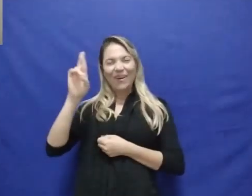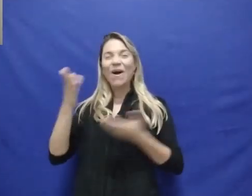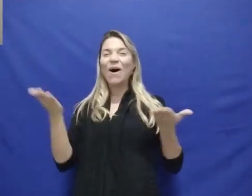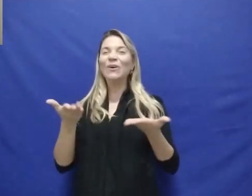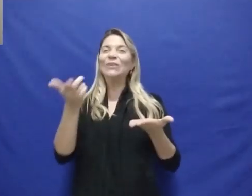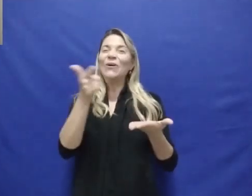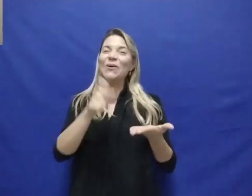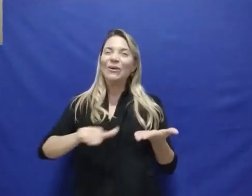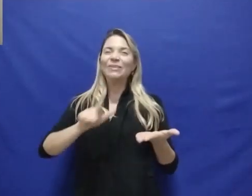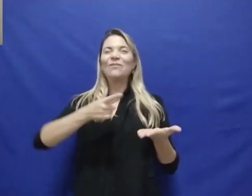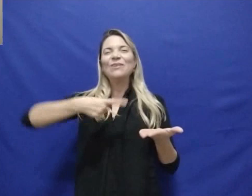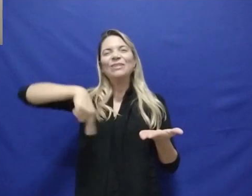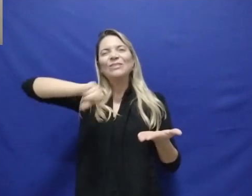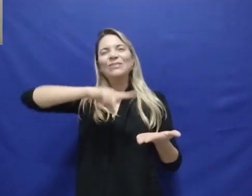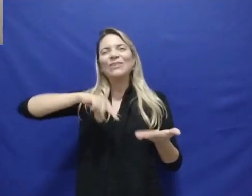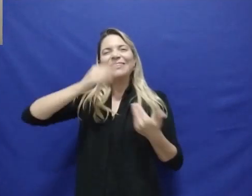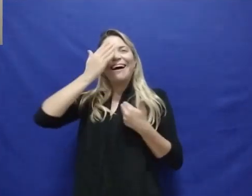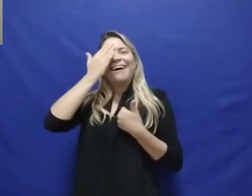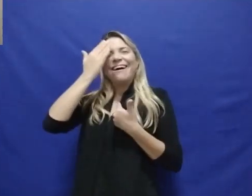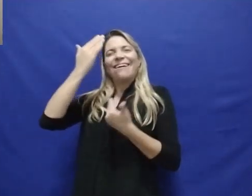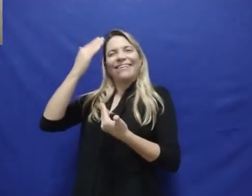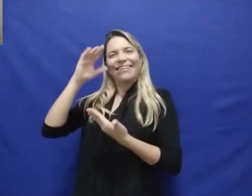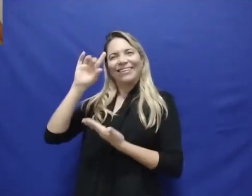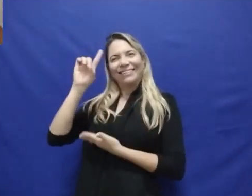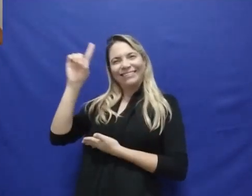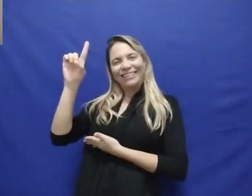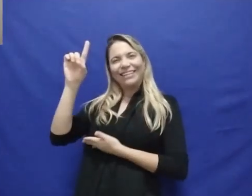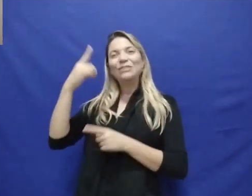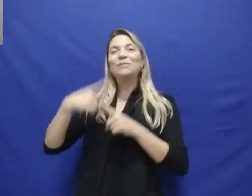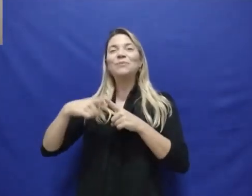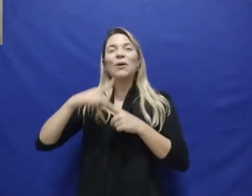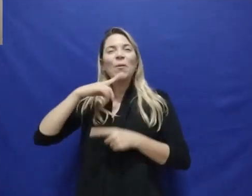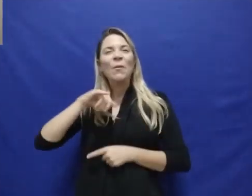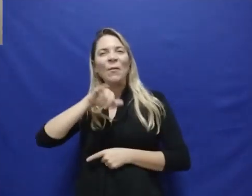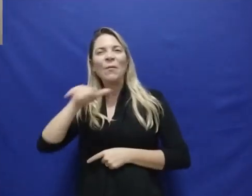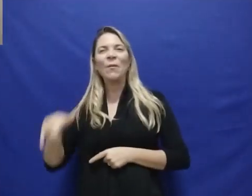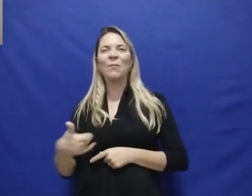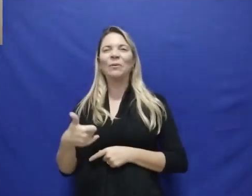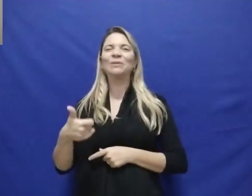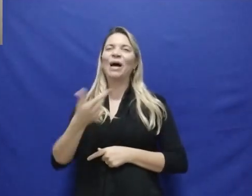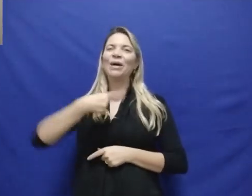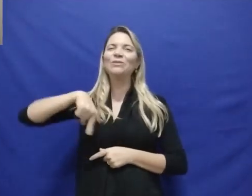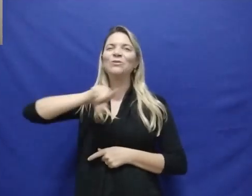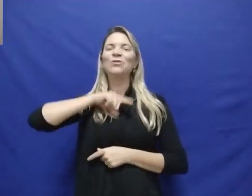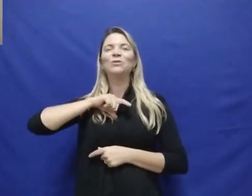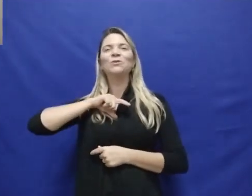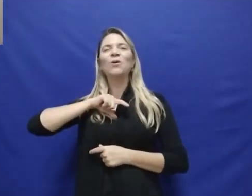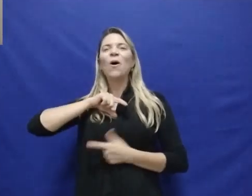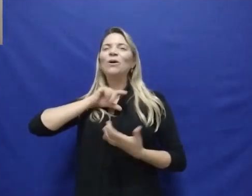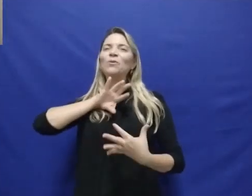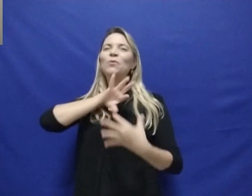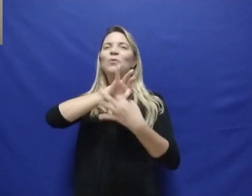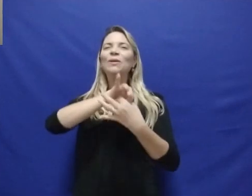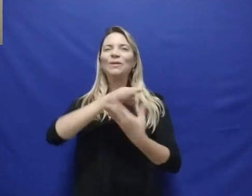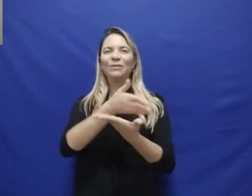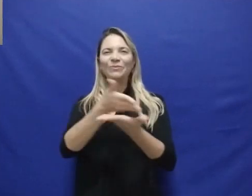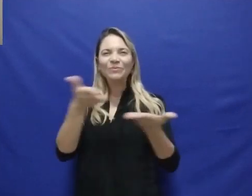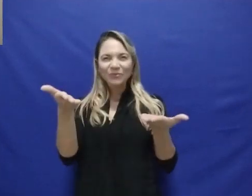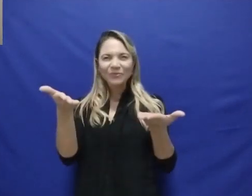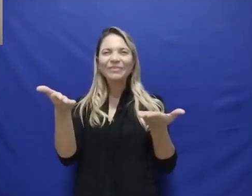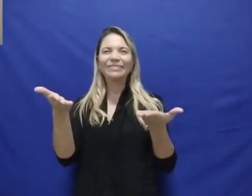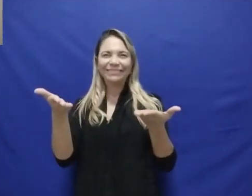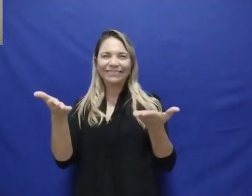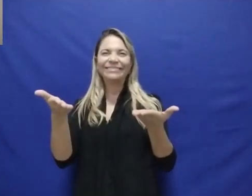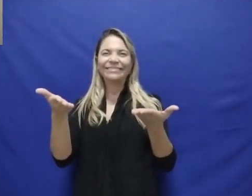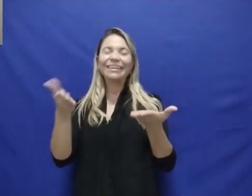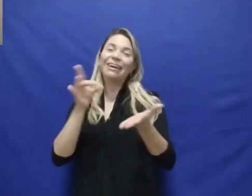Nós agradecemos a Deus por essa oportunidade de estar próximo a você e a sua família, de estarmos reunidos, mesmo que